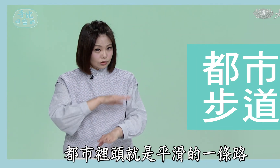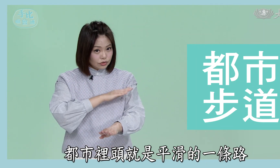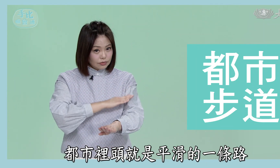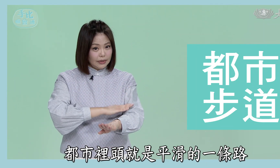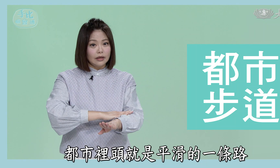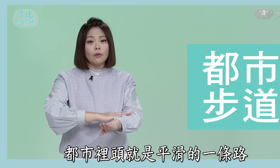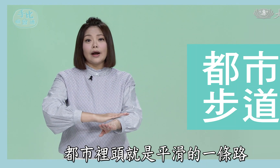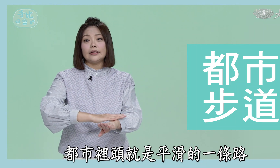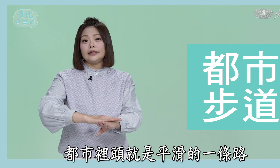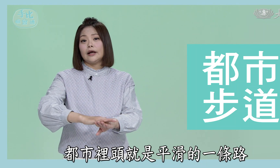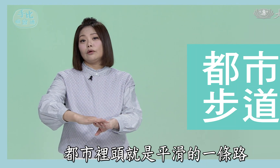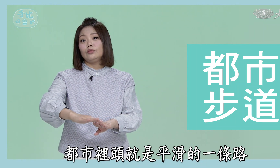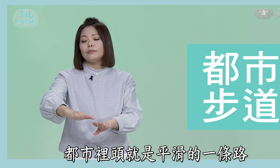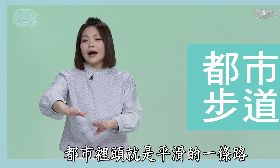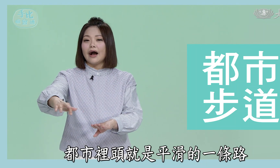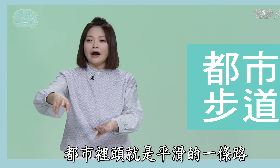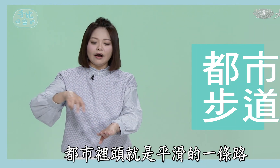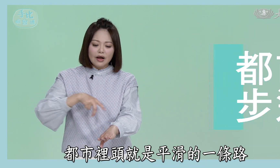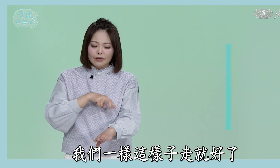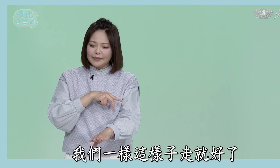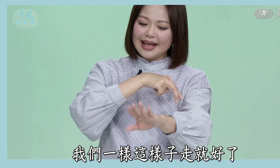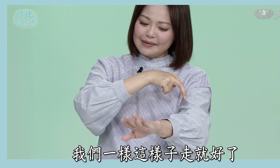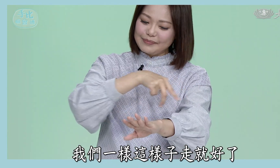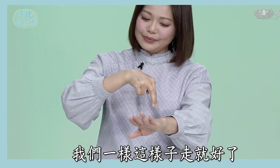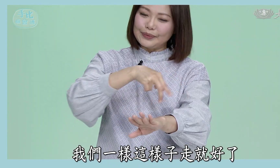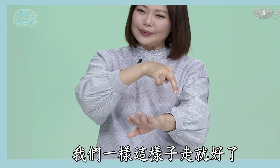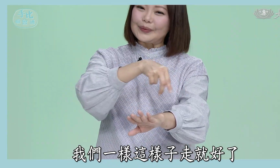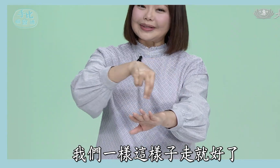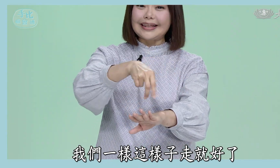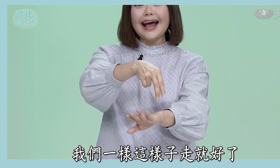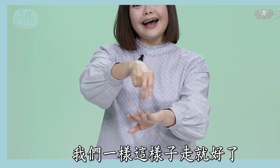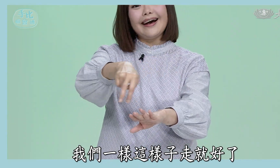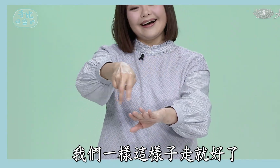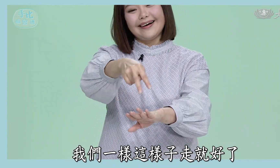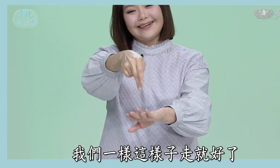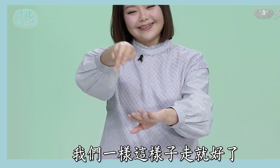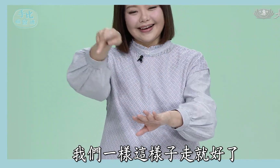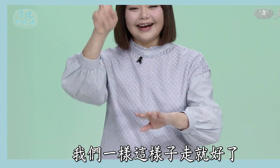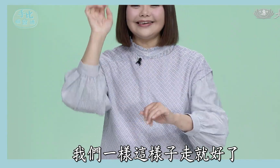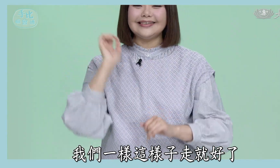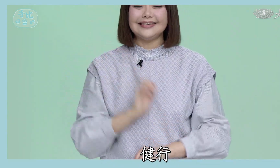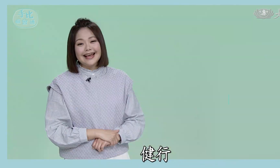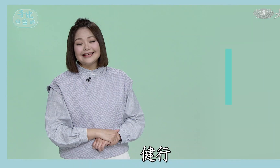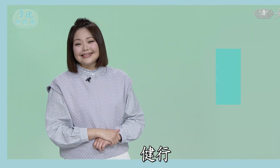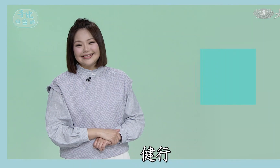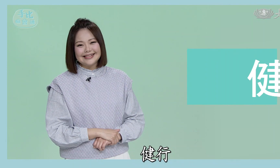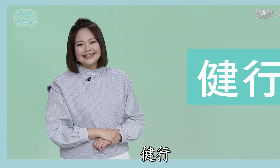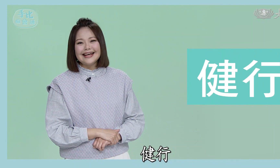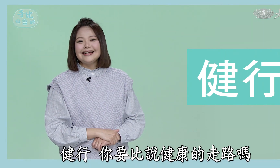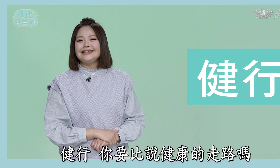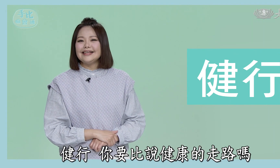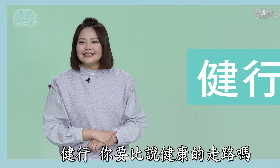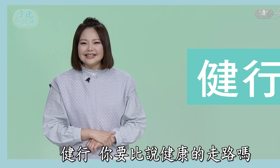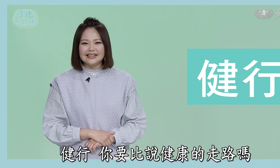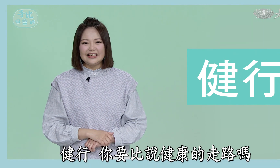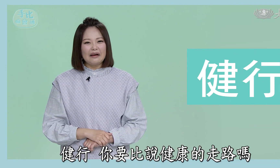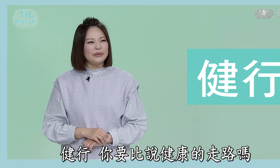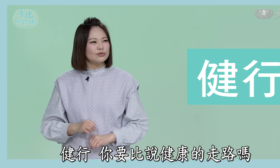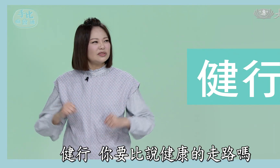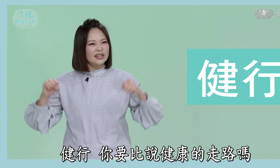是平滑的一条路嘛哈，我们一样这样子走就好了。健行，健行，你要比说健